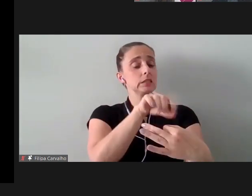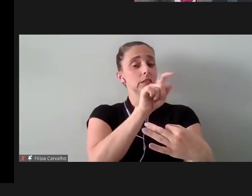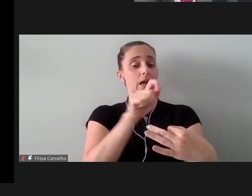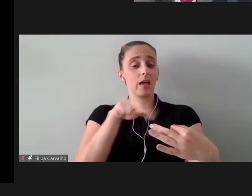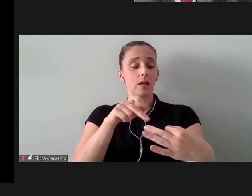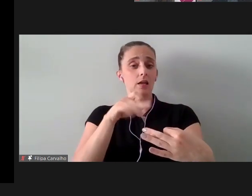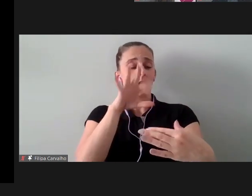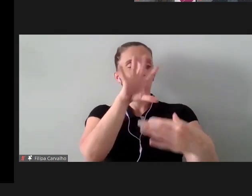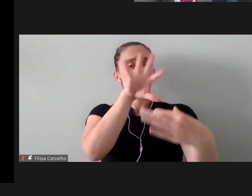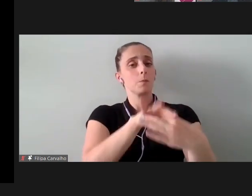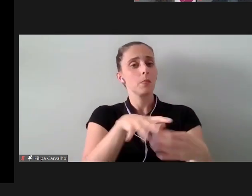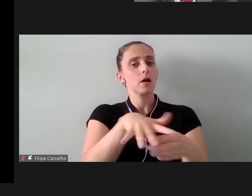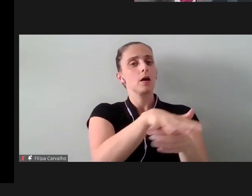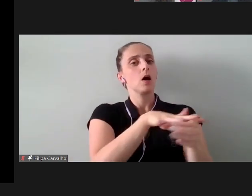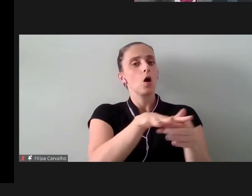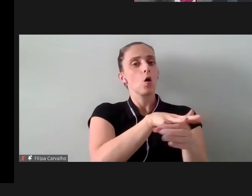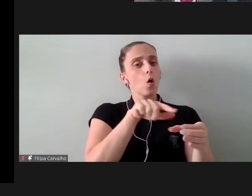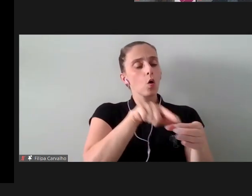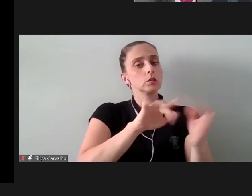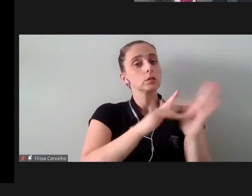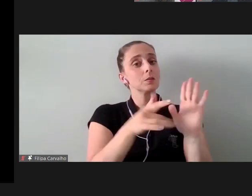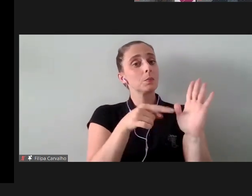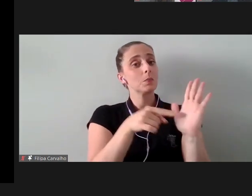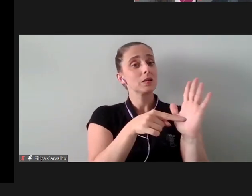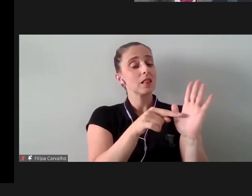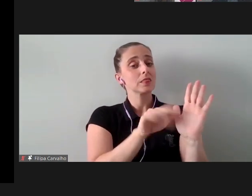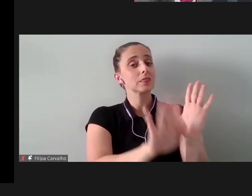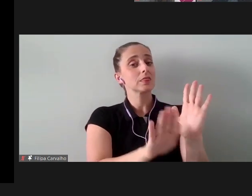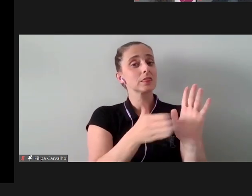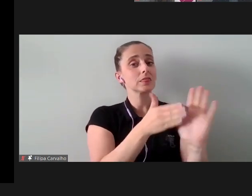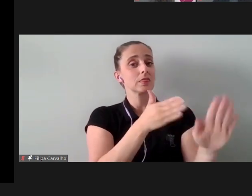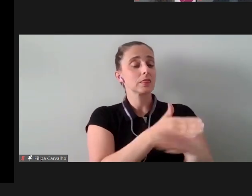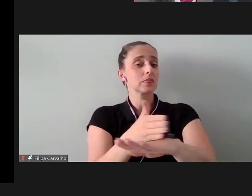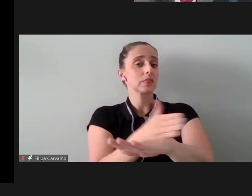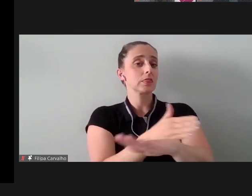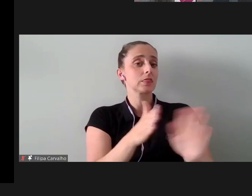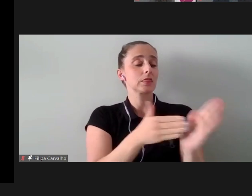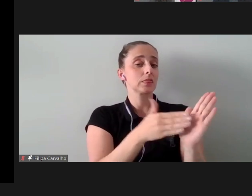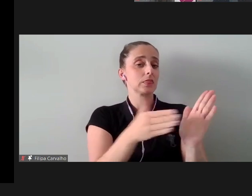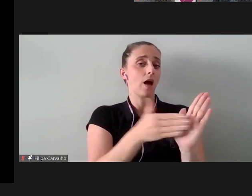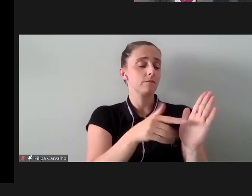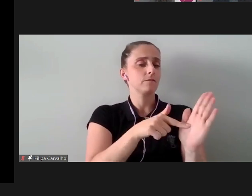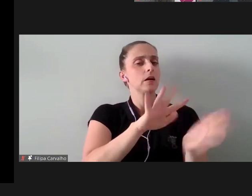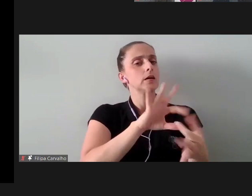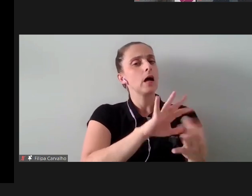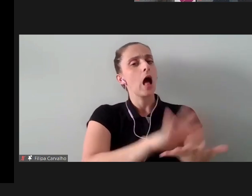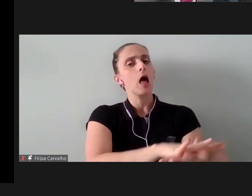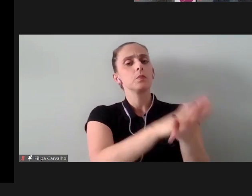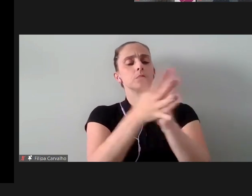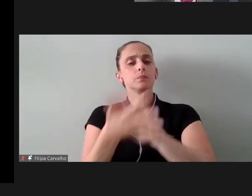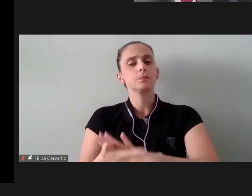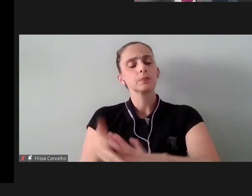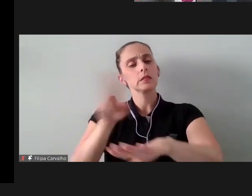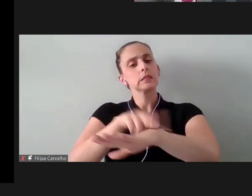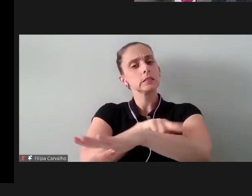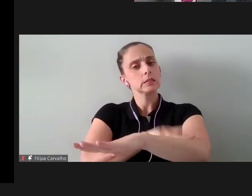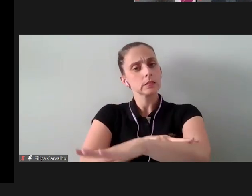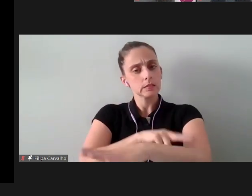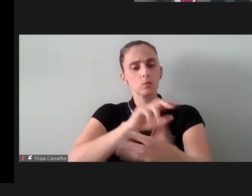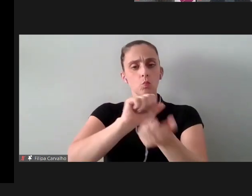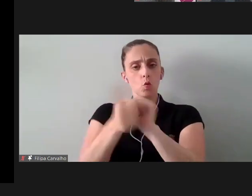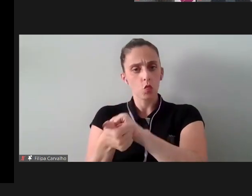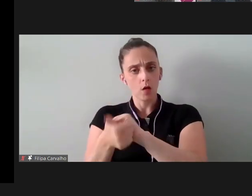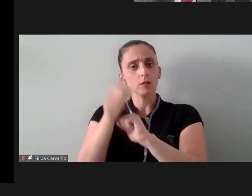de um contexto brasileiro naquele momento, né, de reforma administrativa e de um esforço